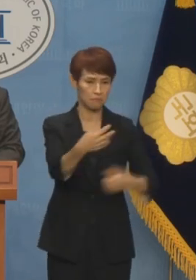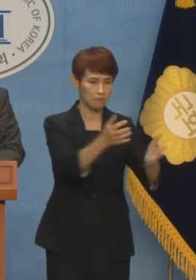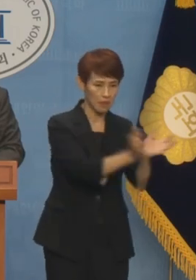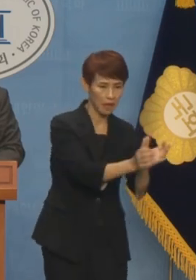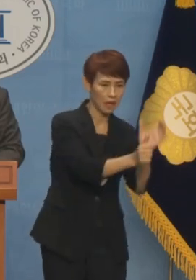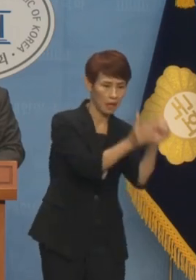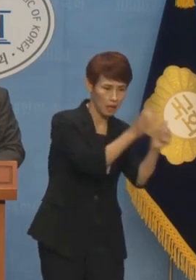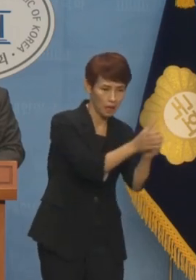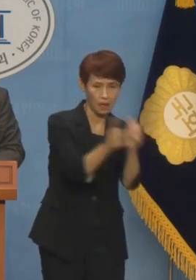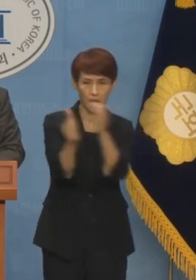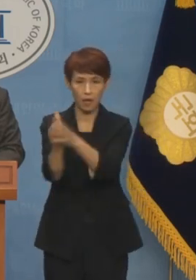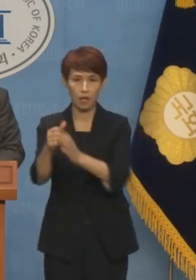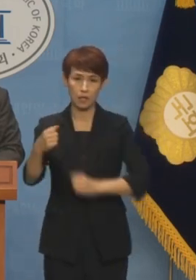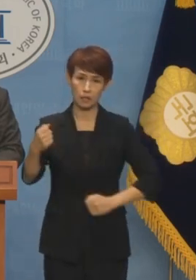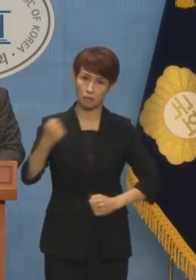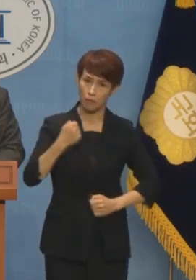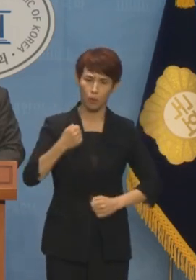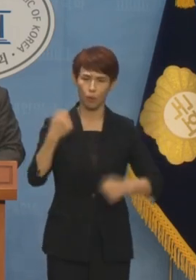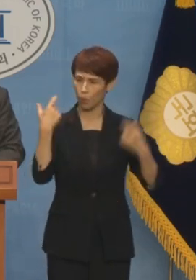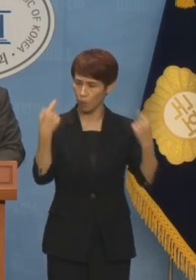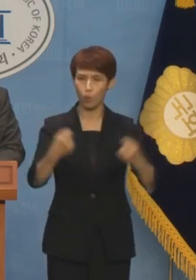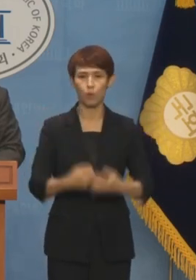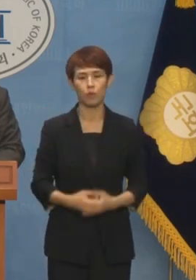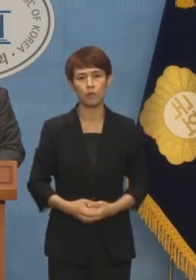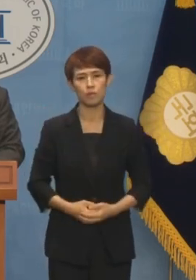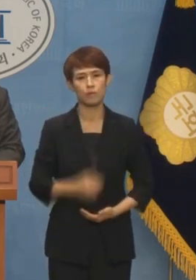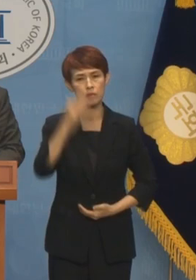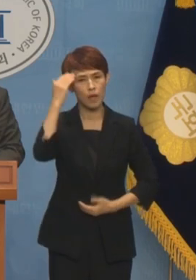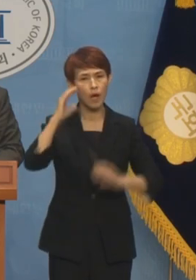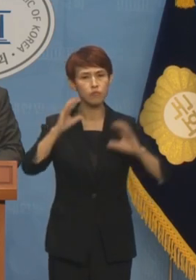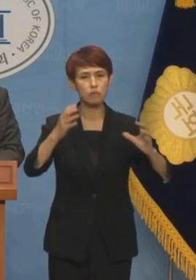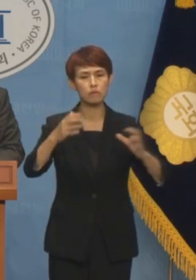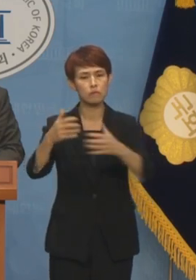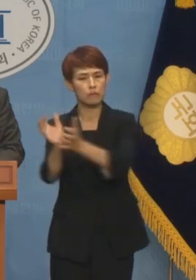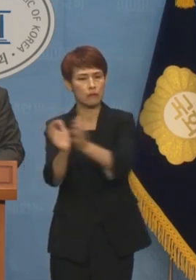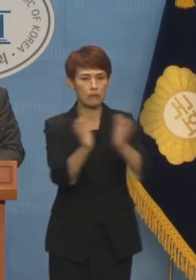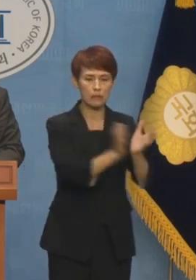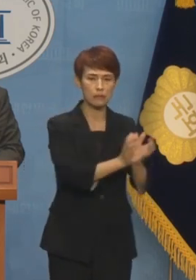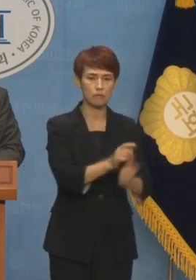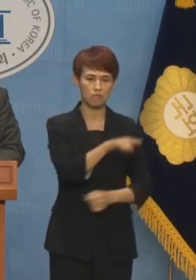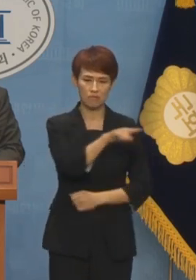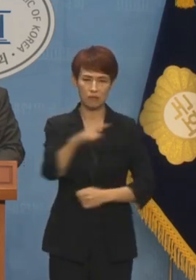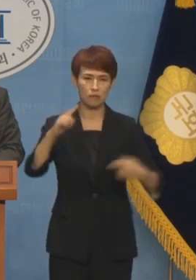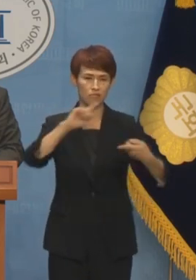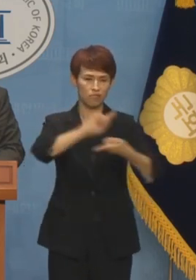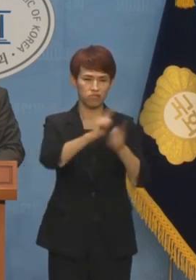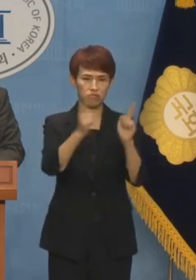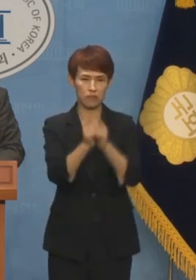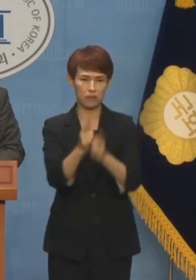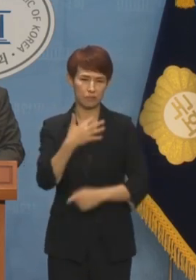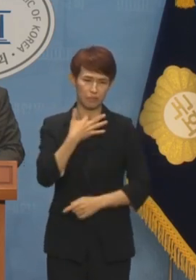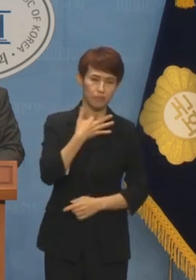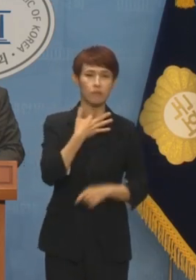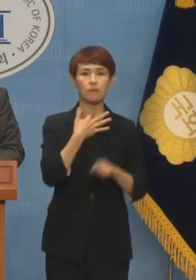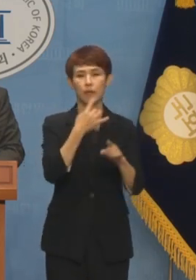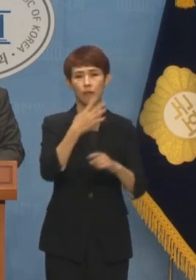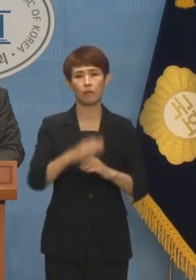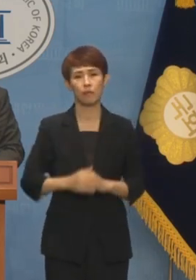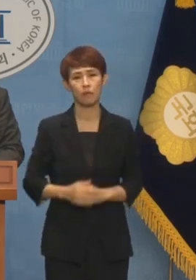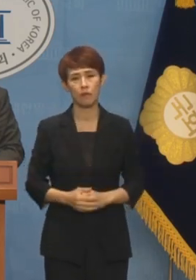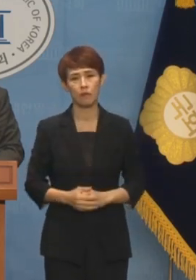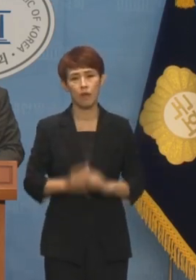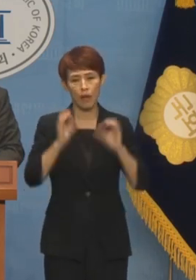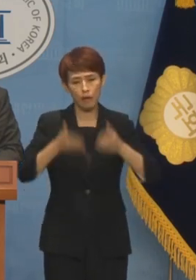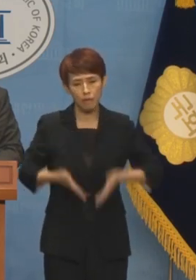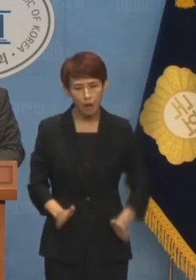정당의 기득권은 바뀌지 않았습니다. 대한민국의 양극단, 혐오 정치만 깊어졌고 거대 정당들의 저출산 극복을 위한